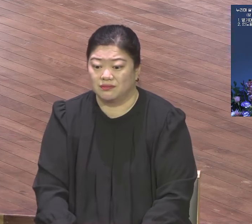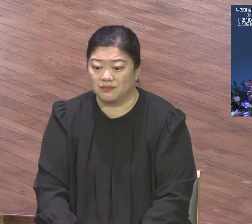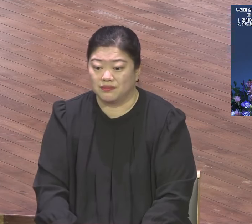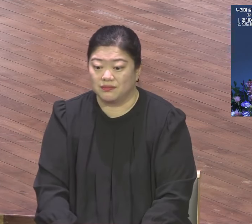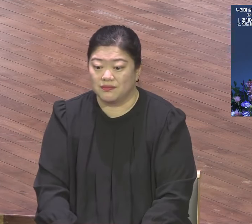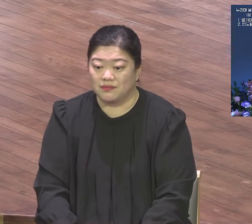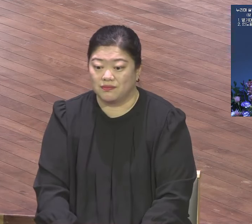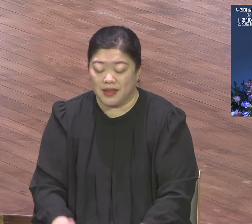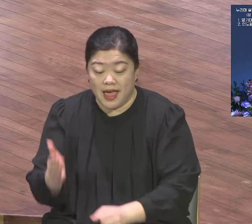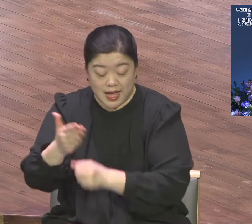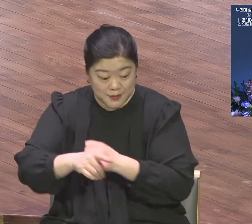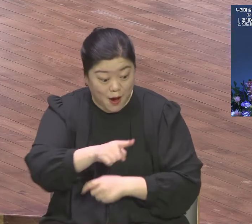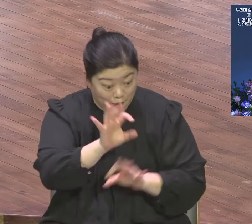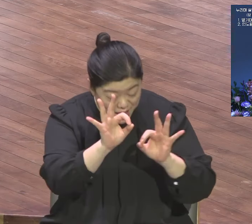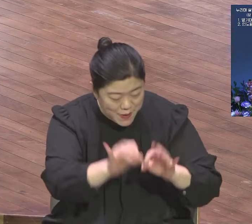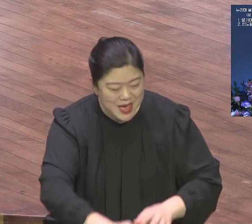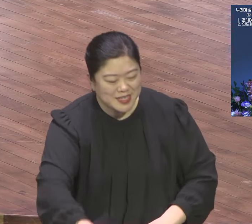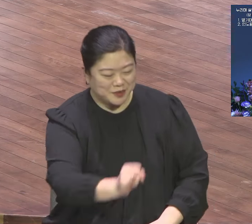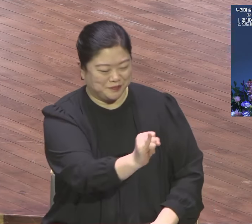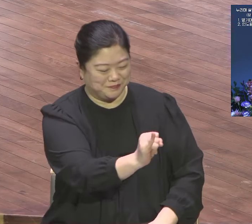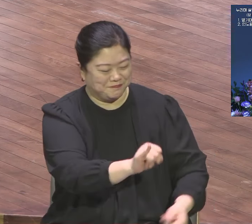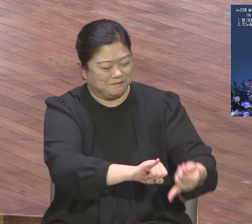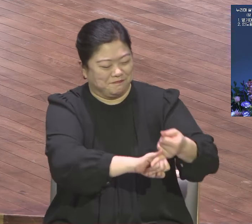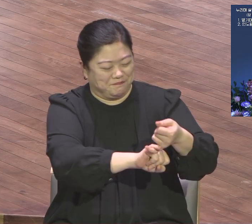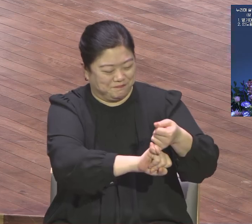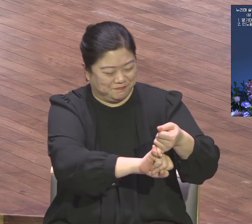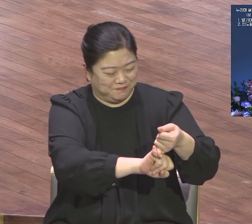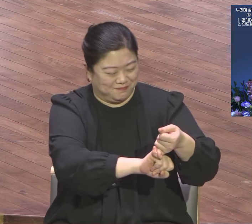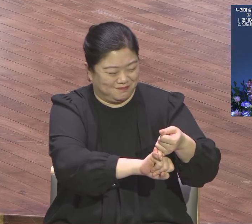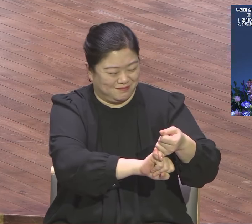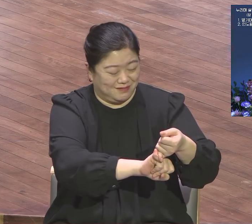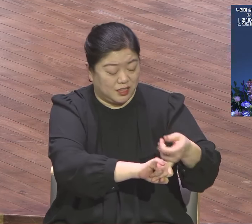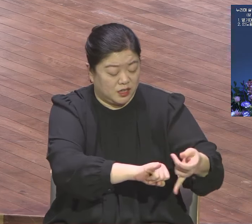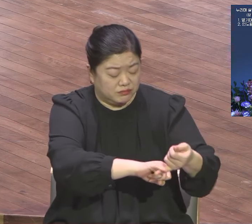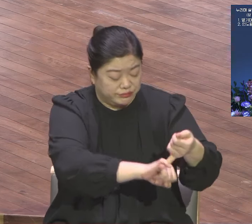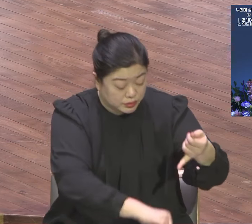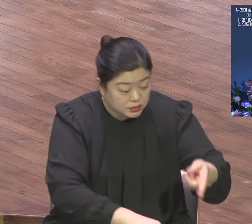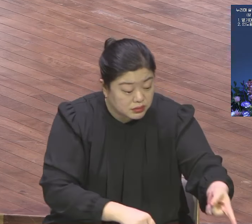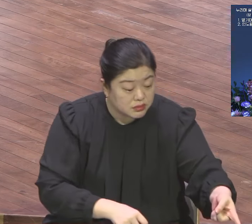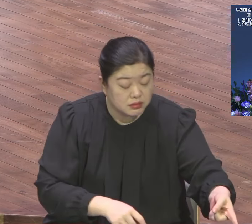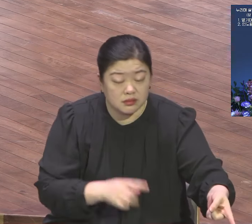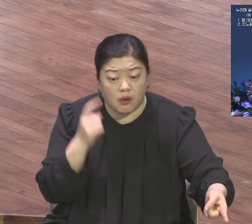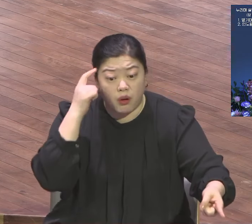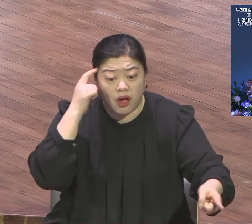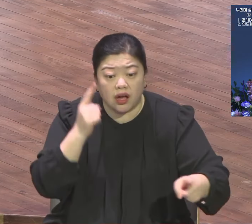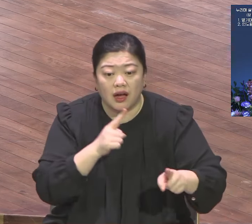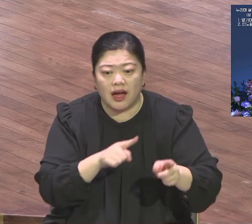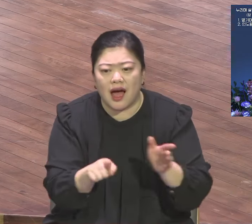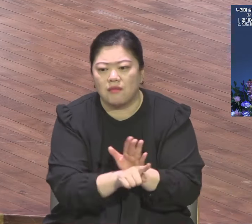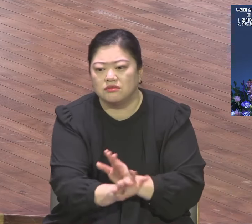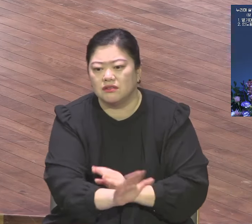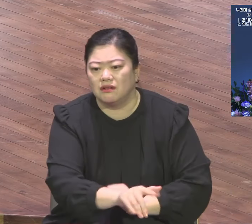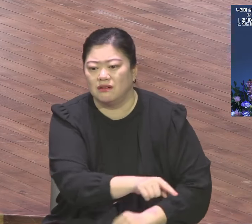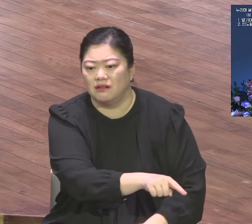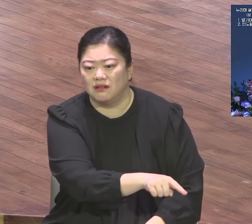이거지. 대부분의 말씀이 없어요. 말씀을 안 잡아요. 내 생각 내